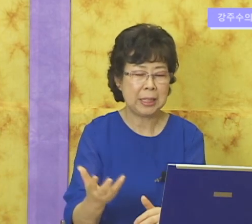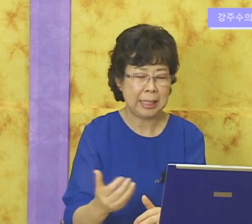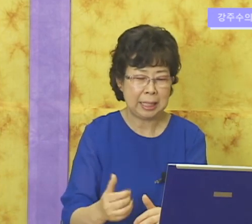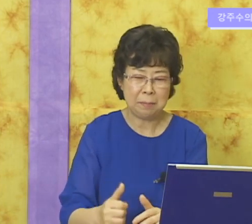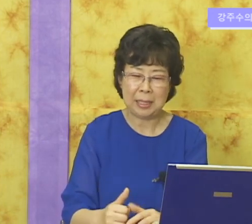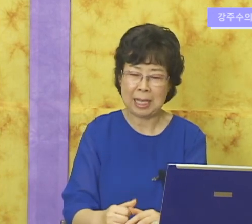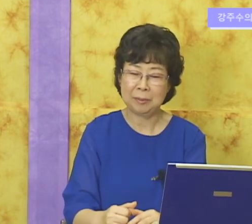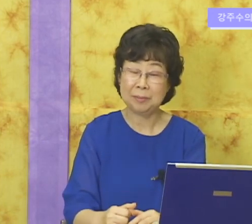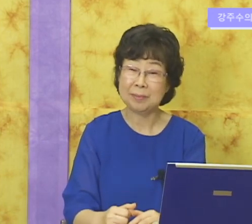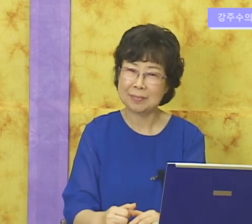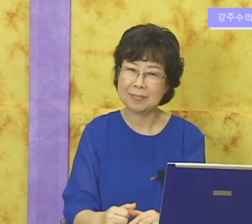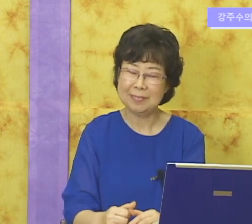보여지게 됩니다.